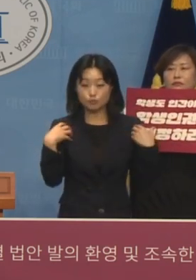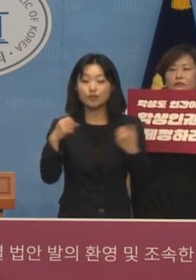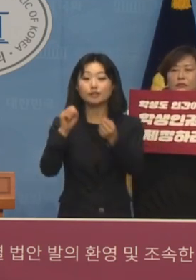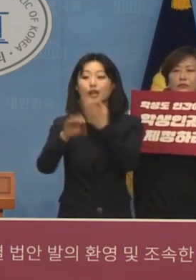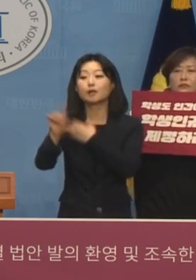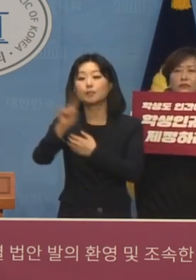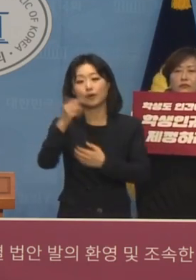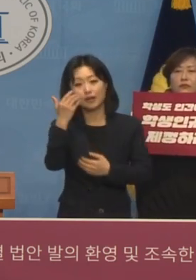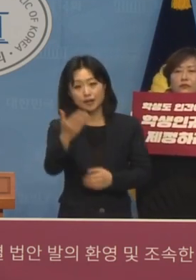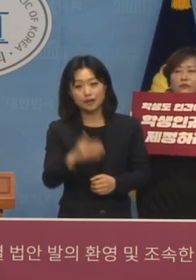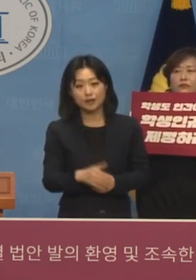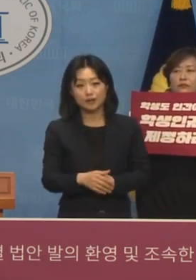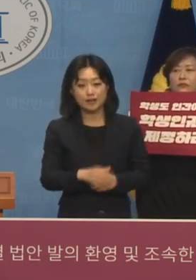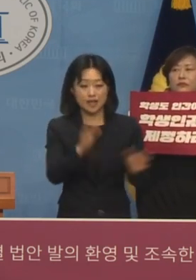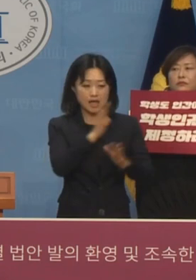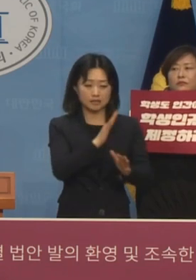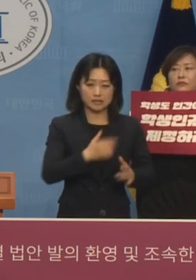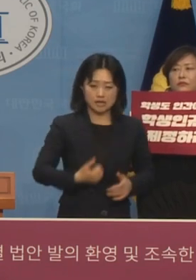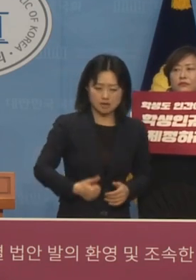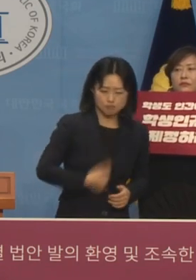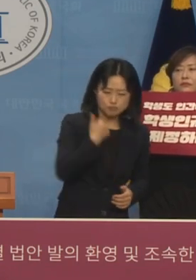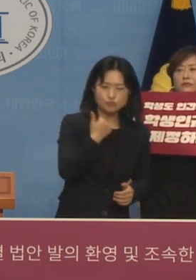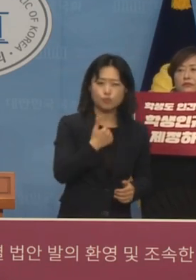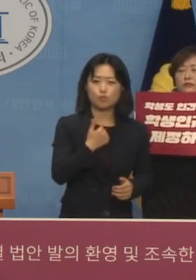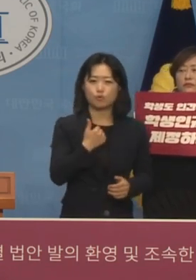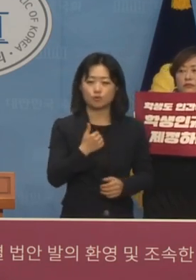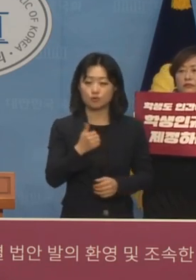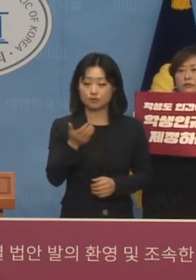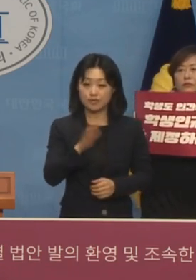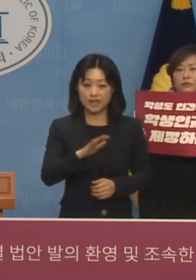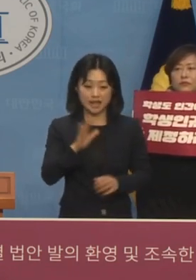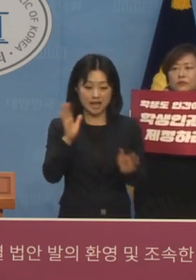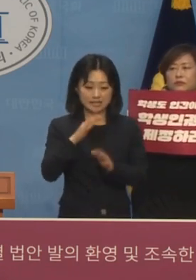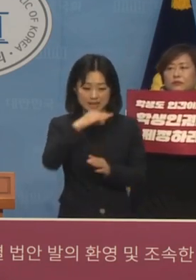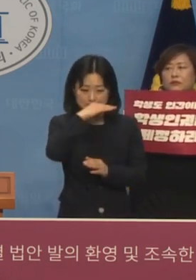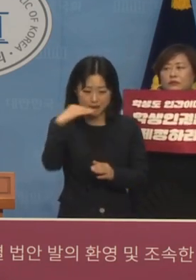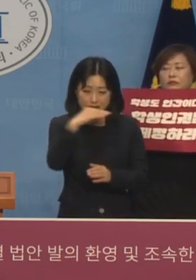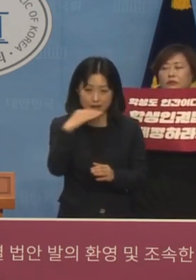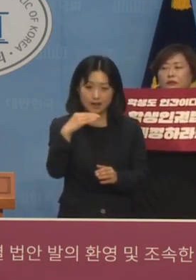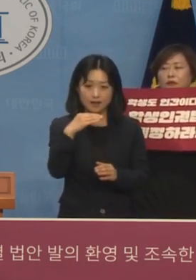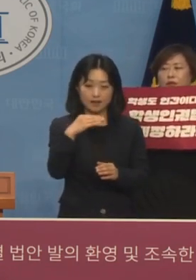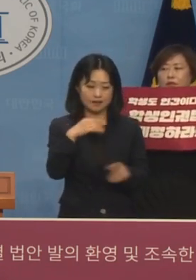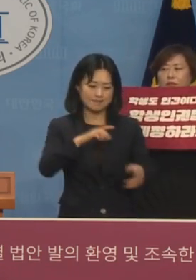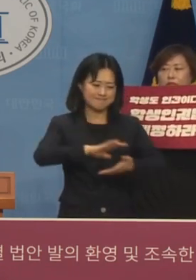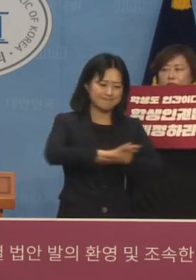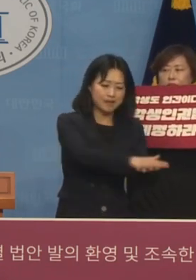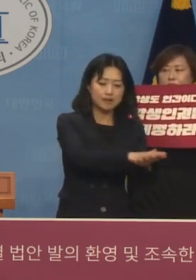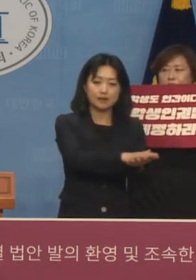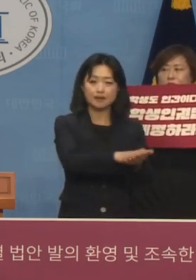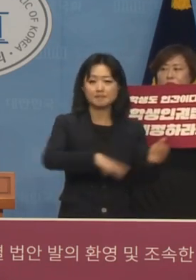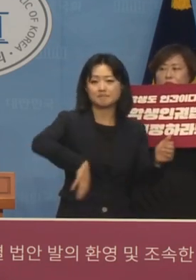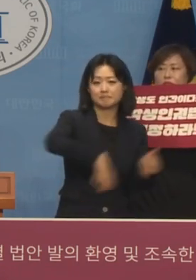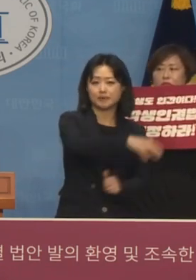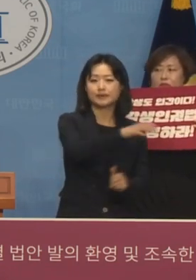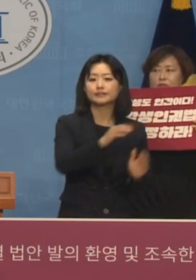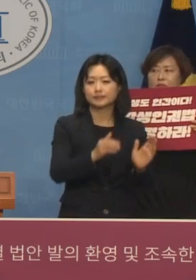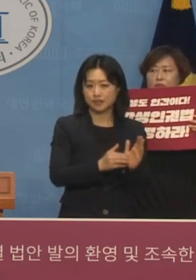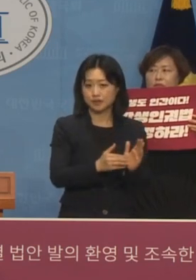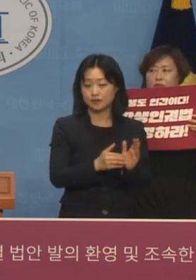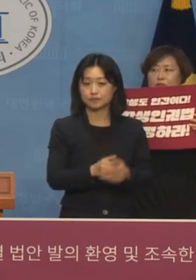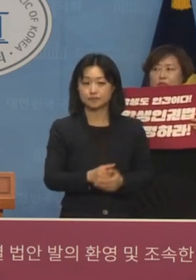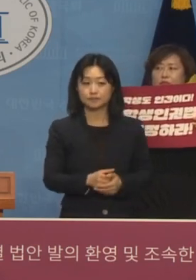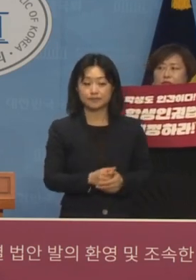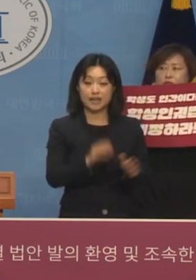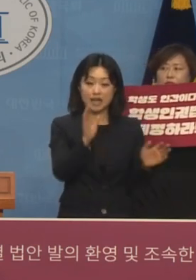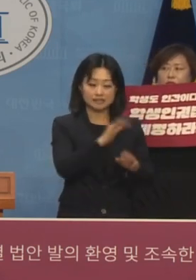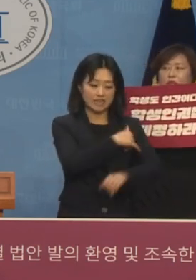무엇이었던가? 학생의 본분, 학교의 질서를 말하며 목소리를 내는 학생들을 탄압했다. 수차례나